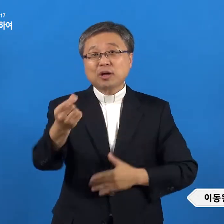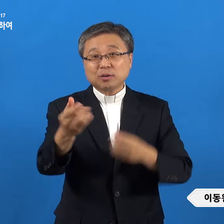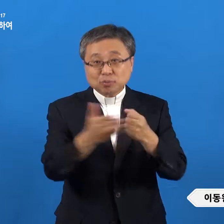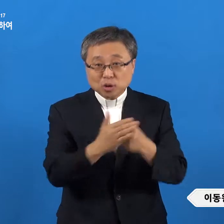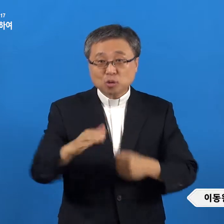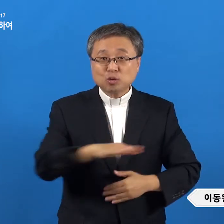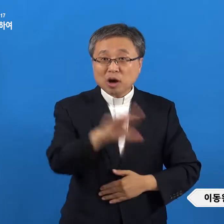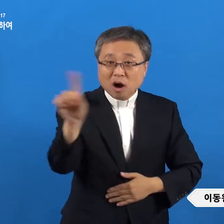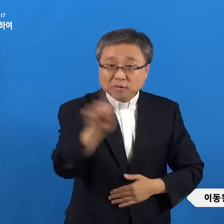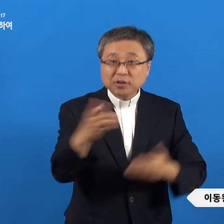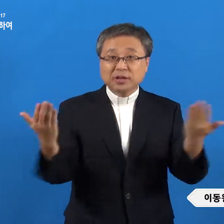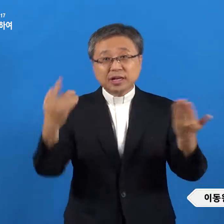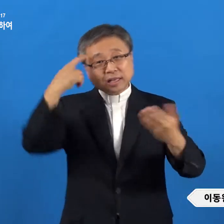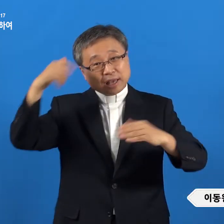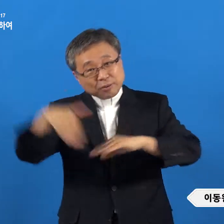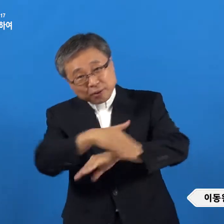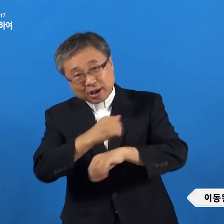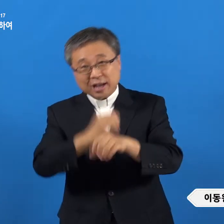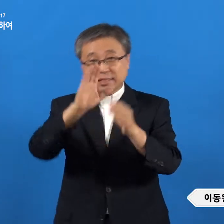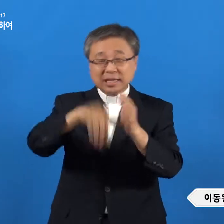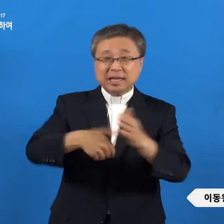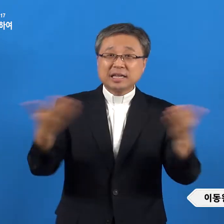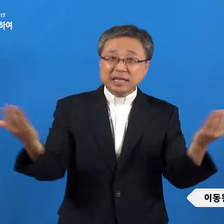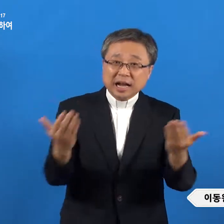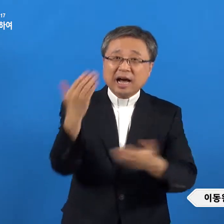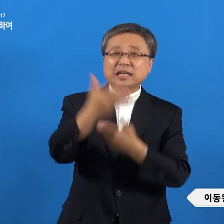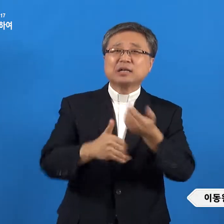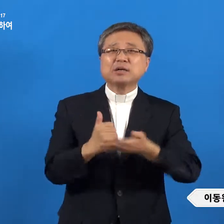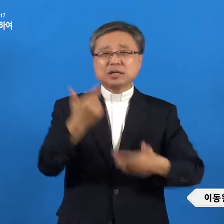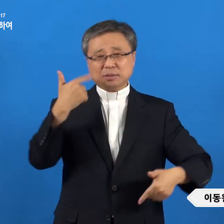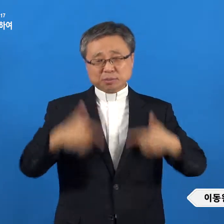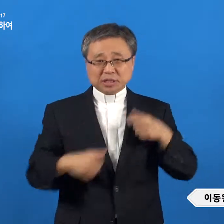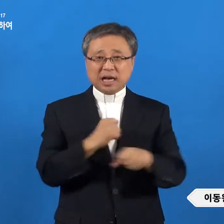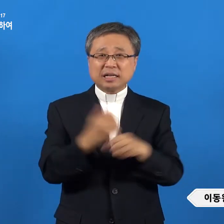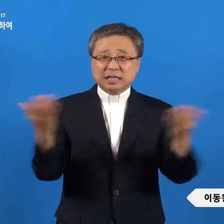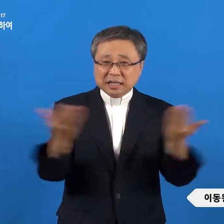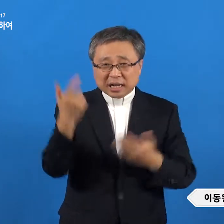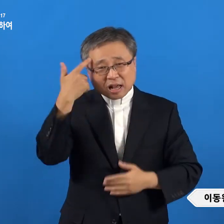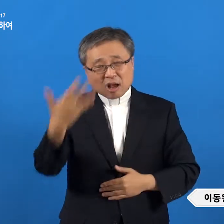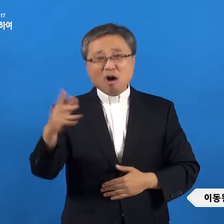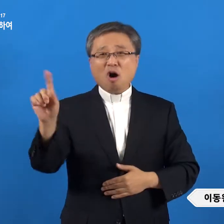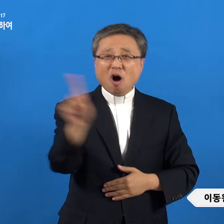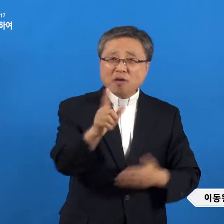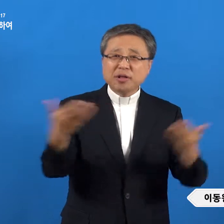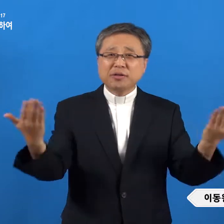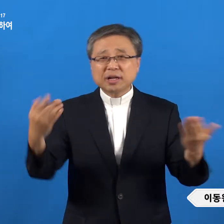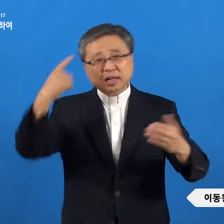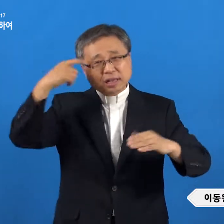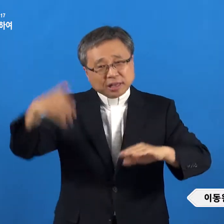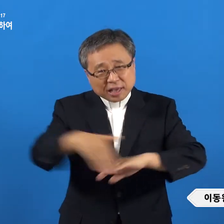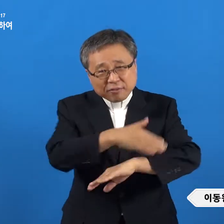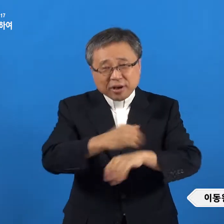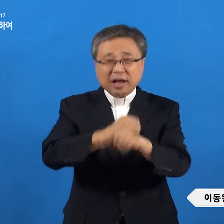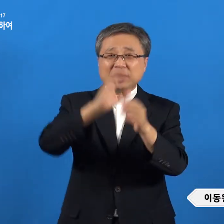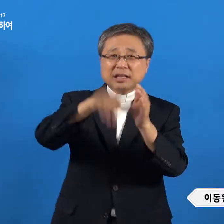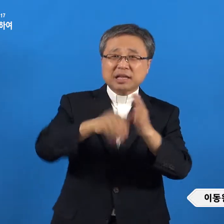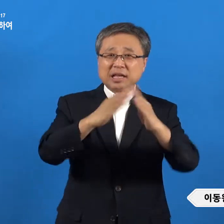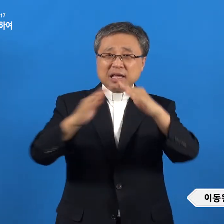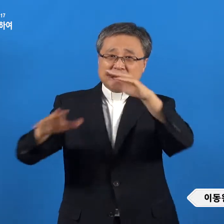일을 계획할 때 이것이 하나님을 기쁘시게 하는 일일까요? 어떤 일을 계획할 때 이것이 이웃에게 유익을 끼치게